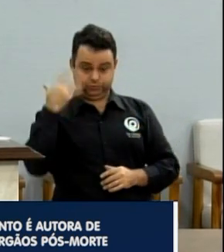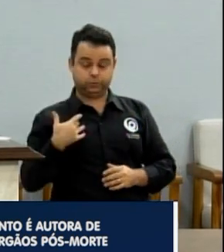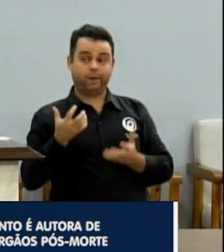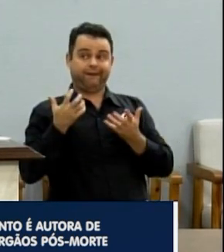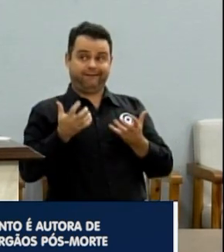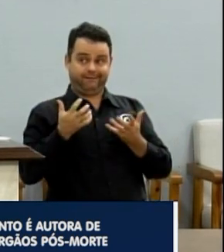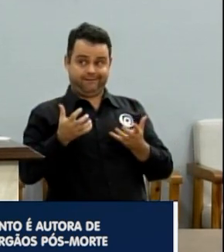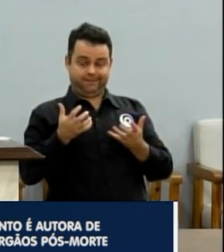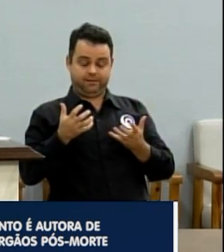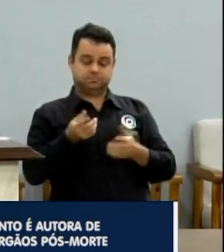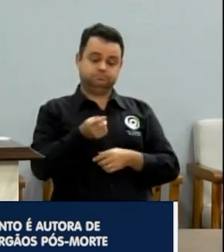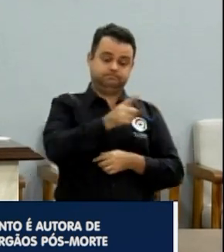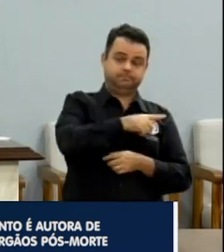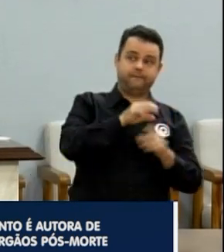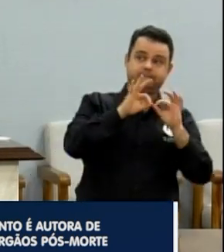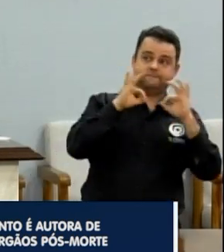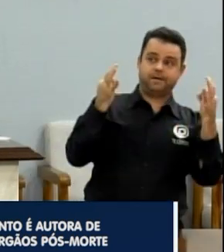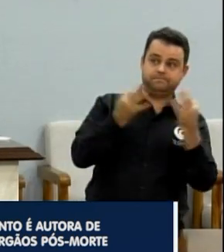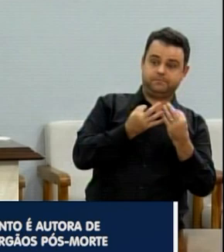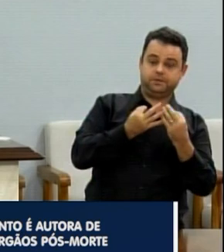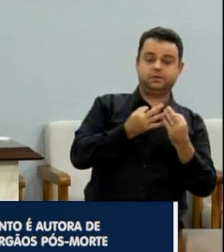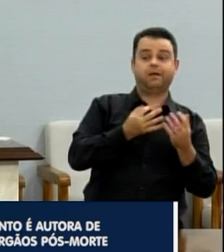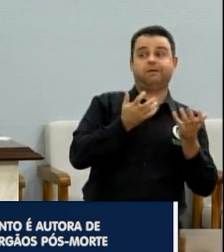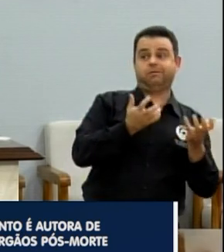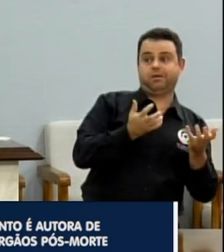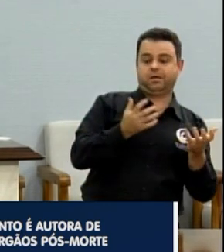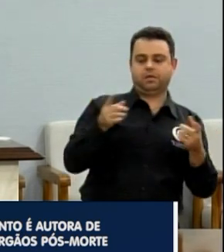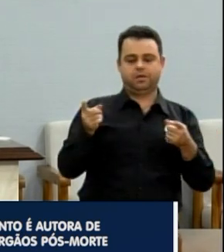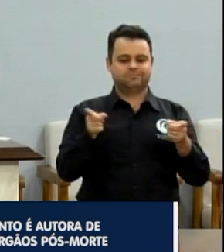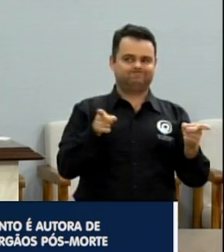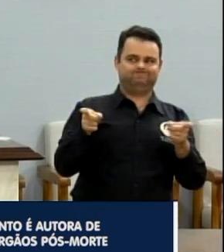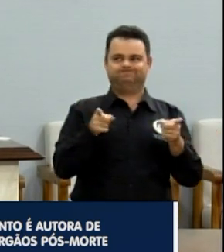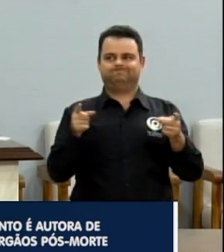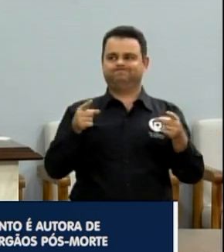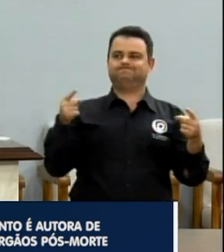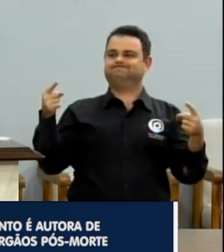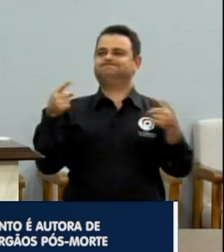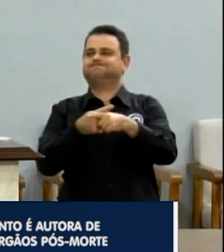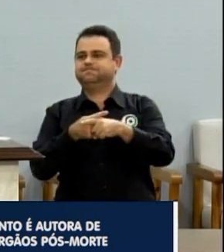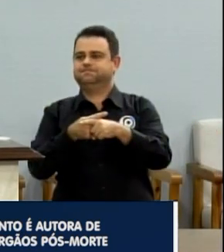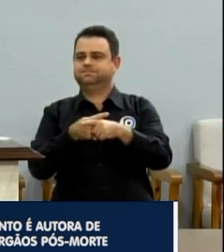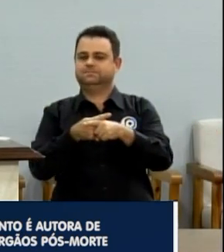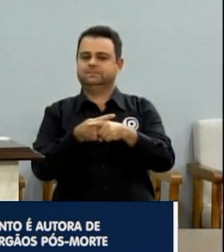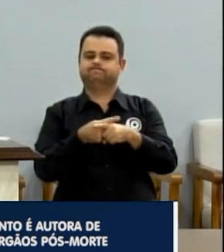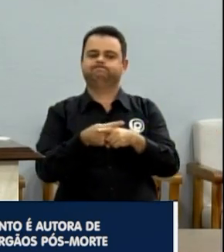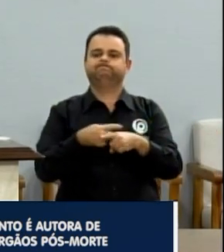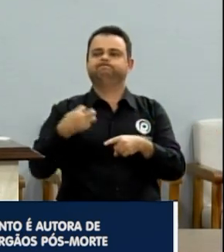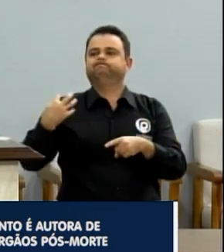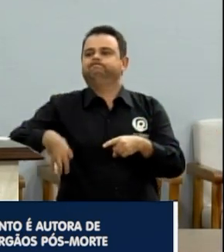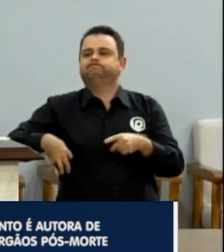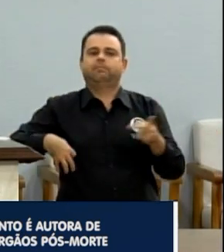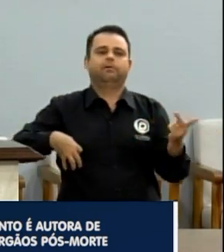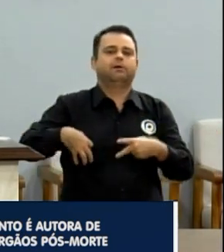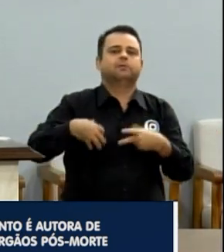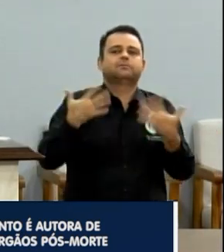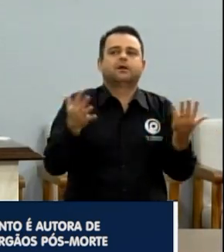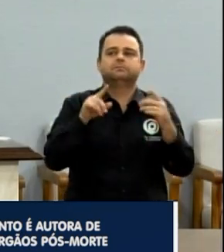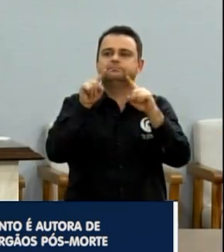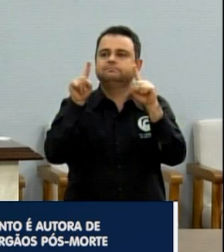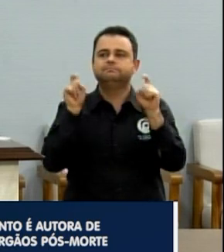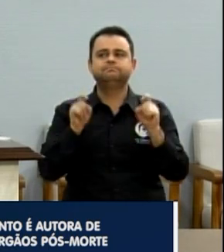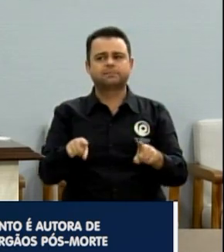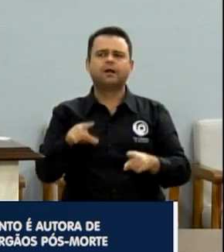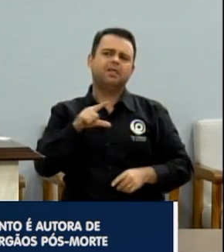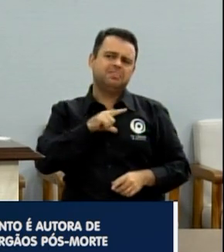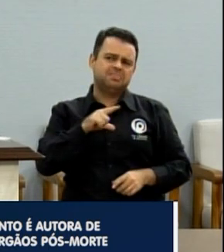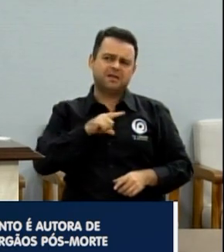em um momento de extrema sensibilidade. E isso gera um conflito de autonomia. E conflito de autonomia já naturalmente